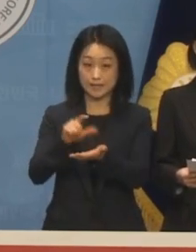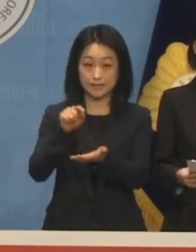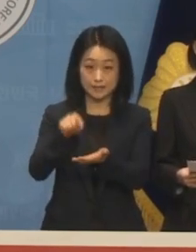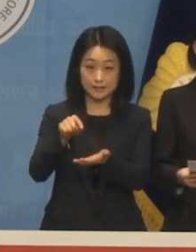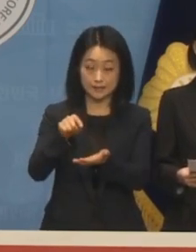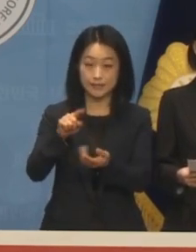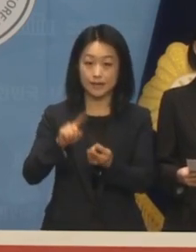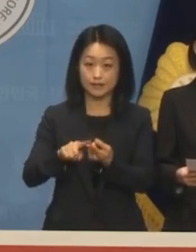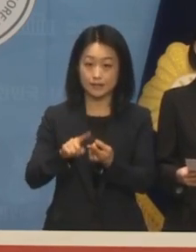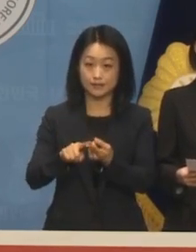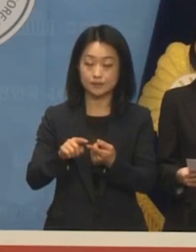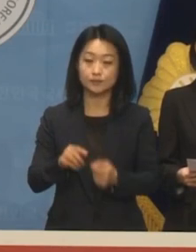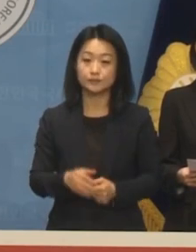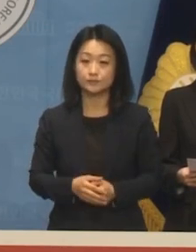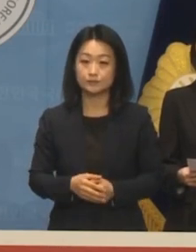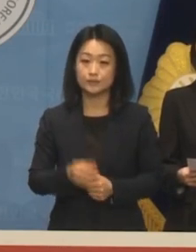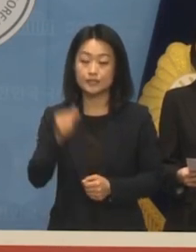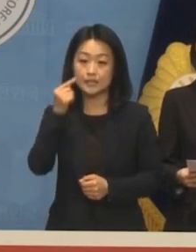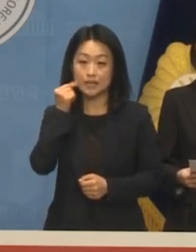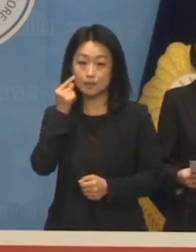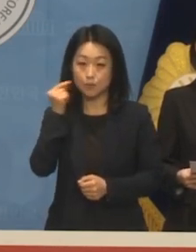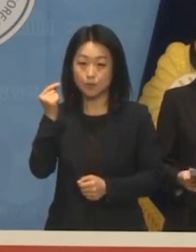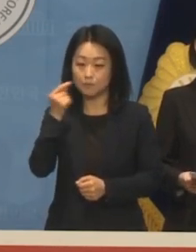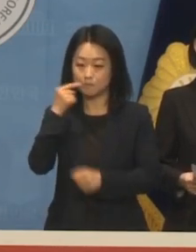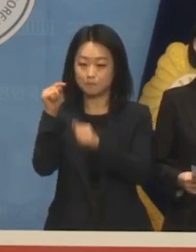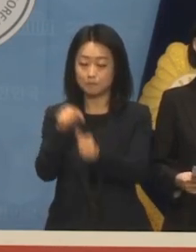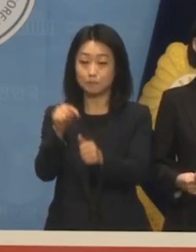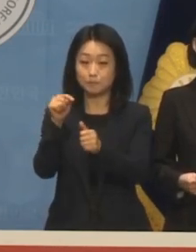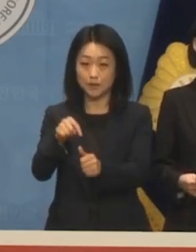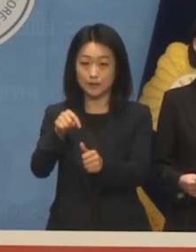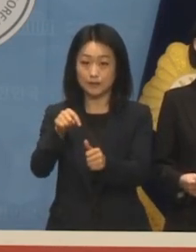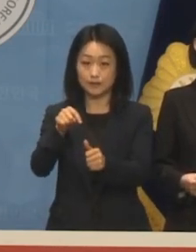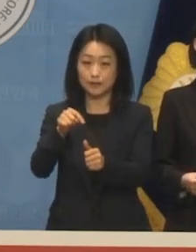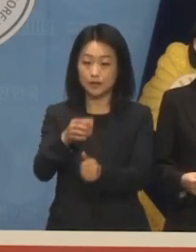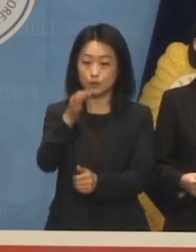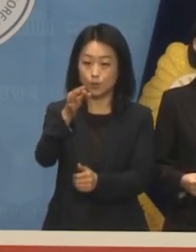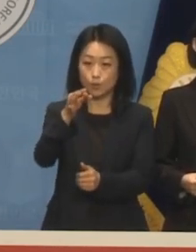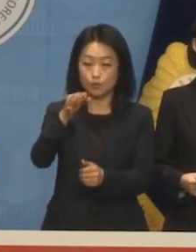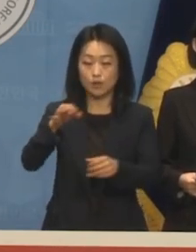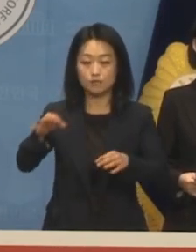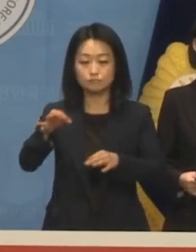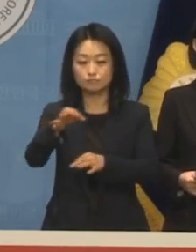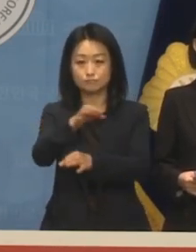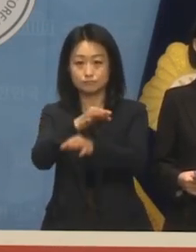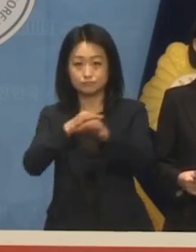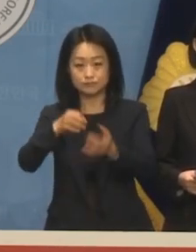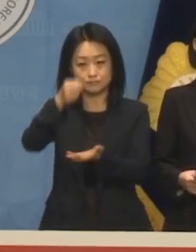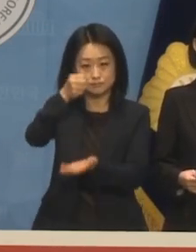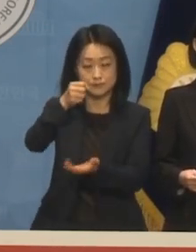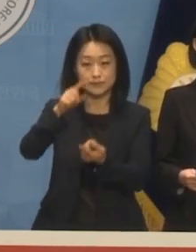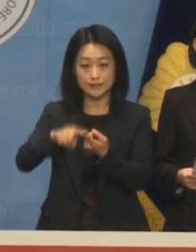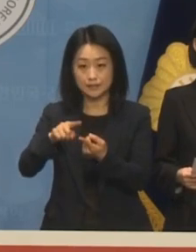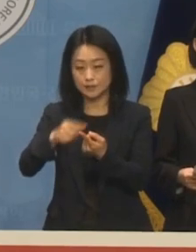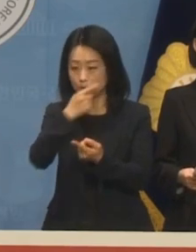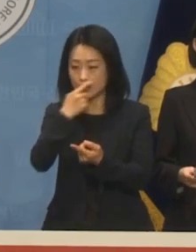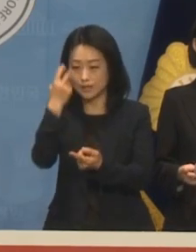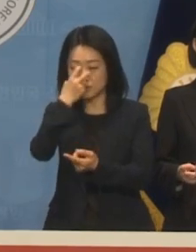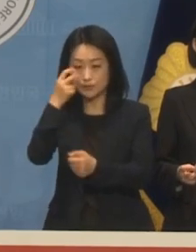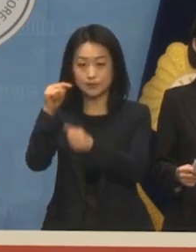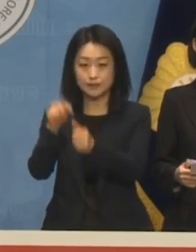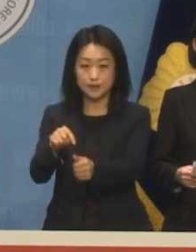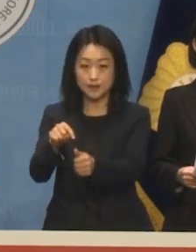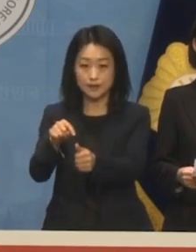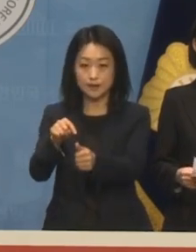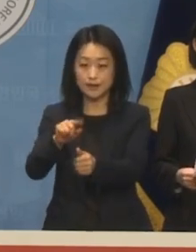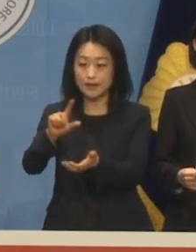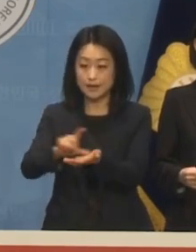행정지도를 내리면서 갑자기 자본 관계 재검토를 지시했습니다 이후 라이는 네이버 출신